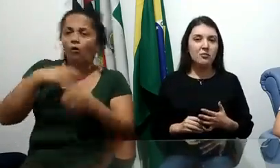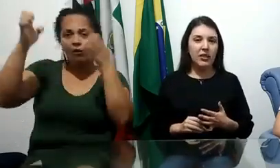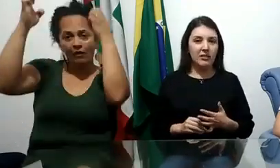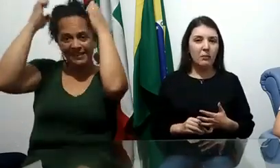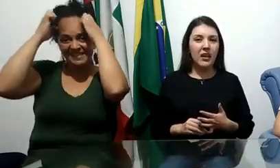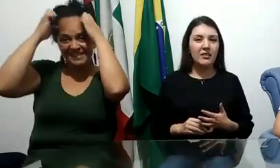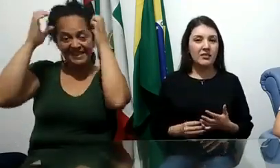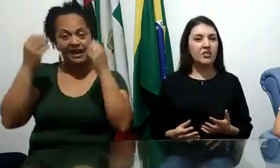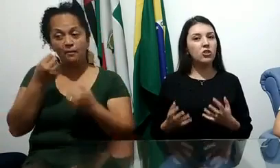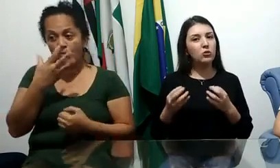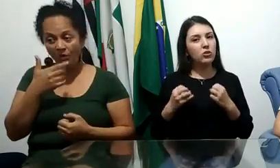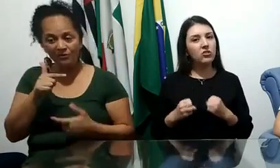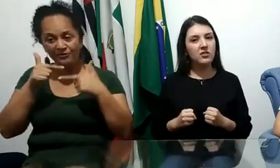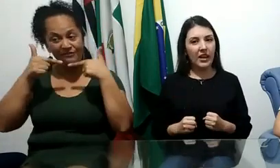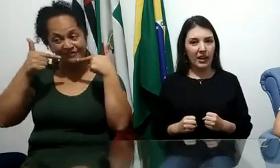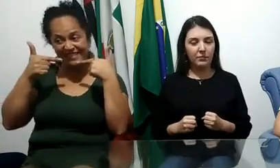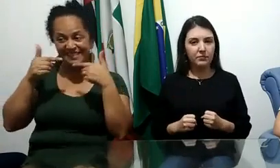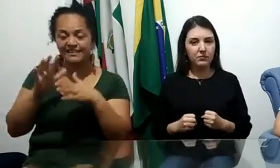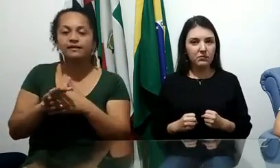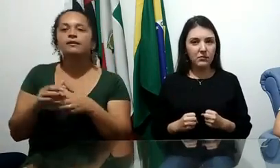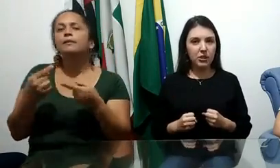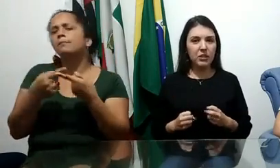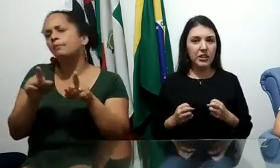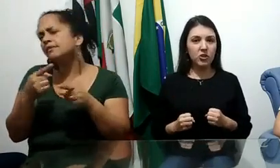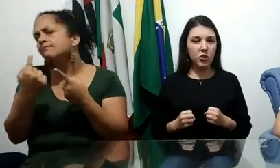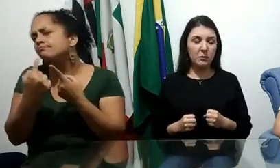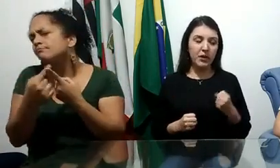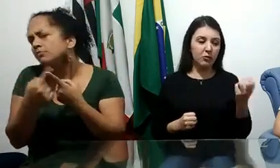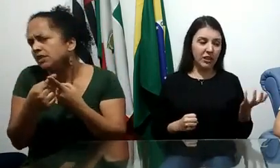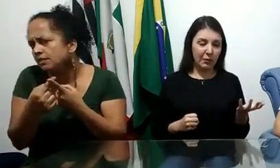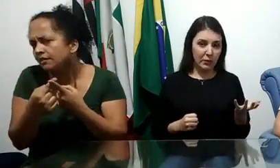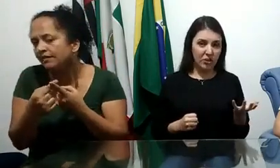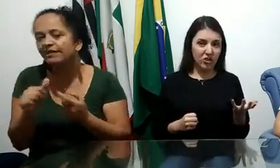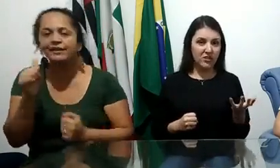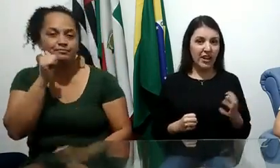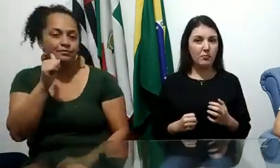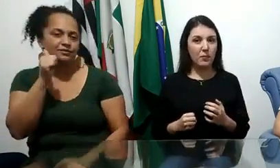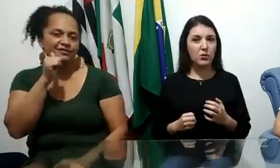isso vem também das atitudes dela. Eu acredito que, pelo